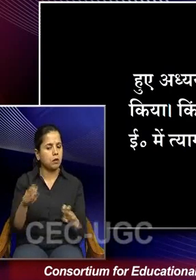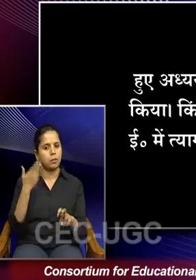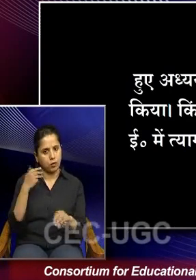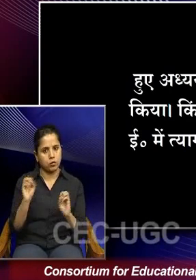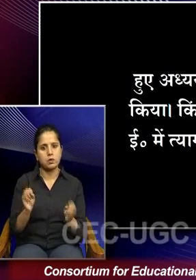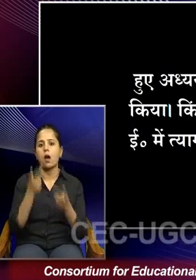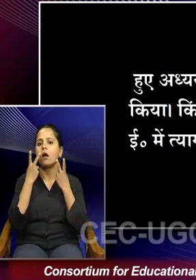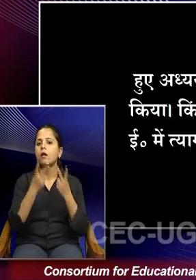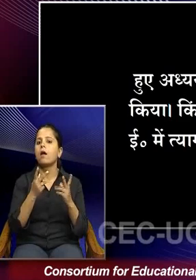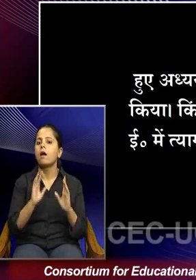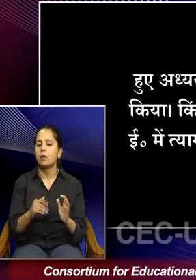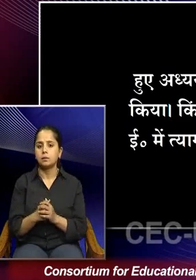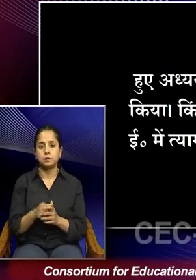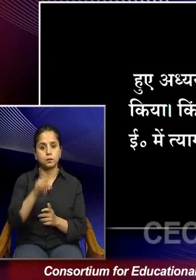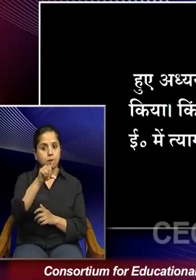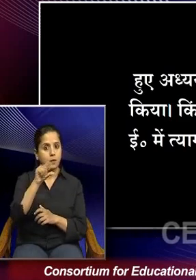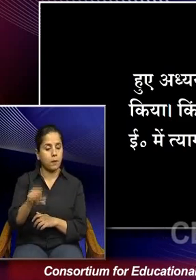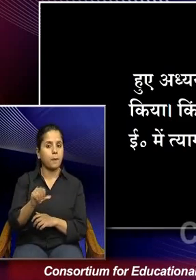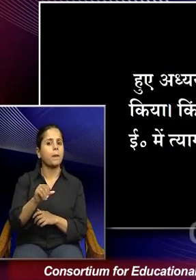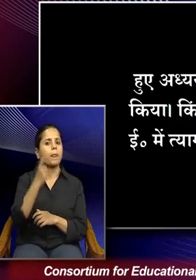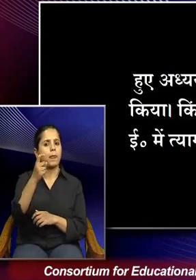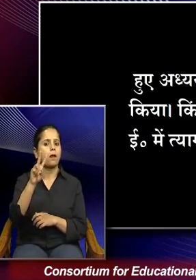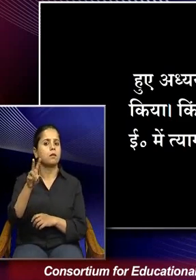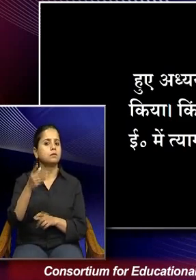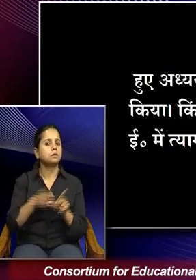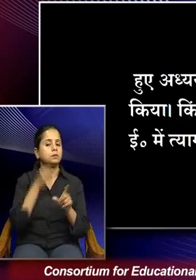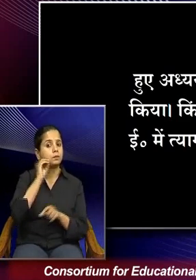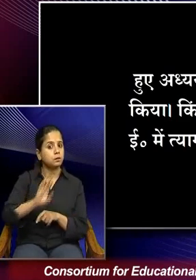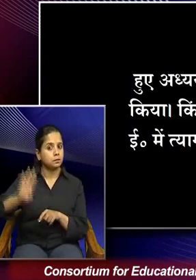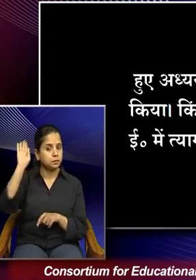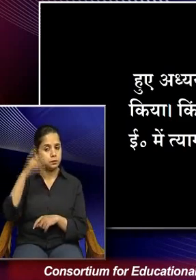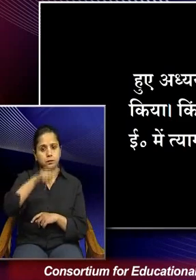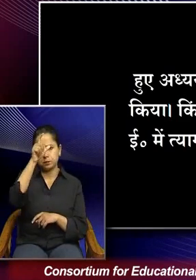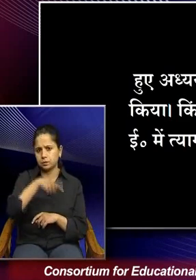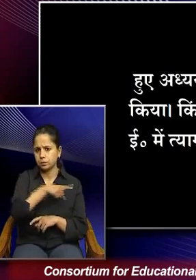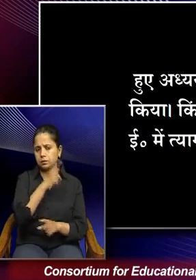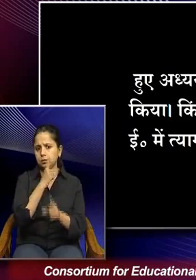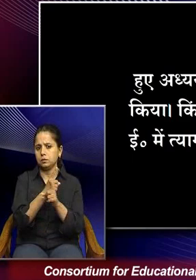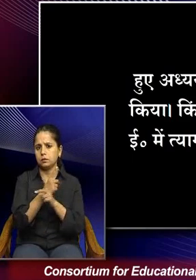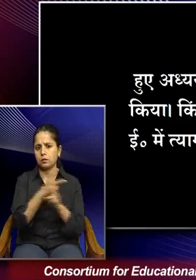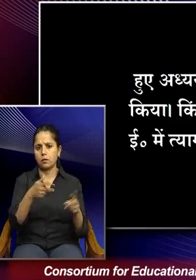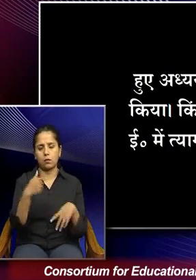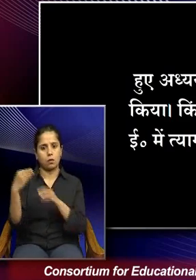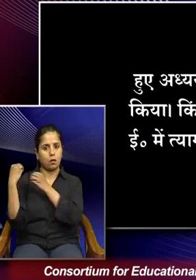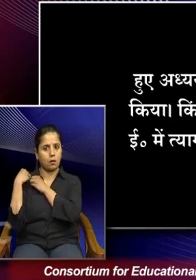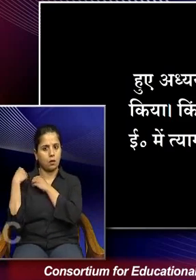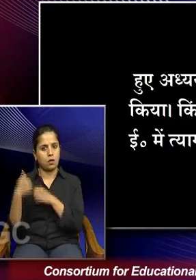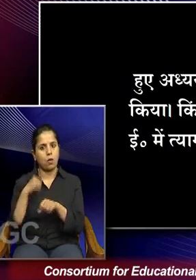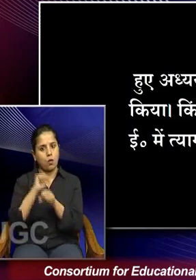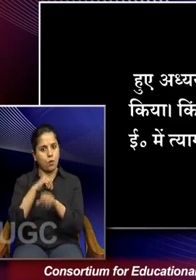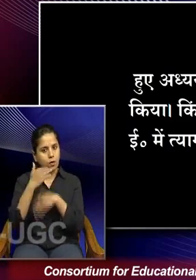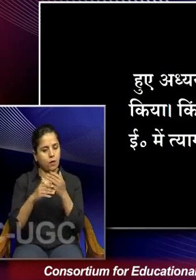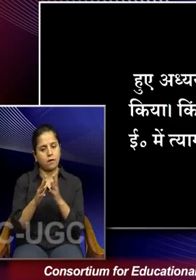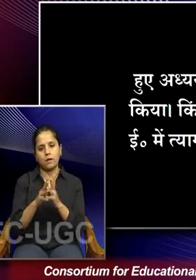था 1972 ई में वह इस अध्यापक की दायित्व से मुक्त हुए और उन्होंने